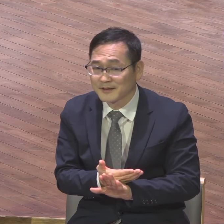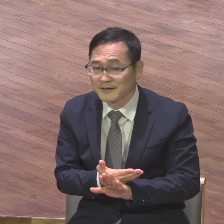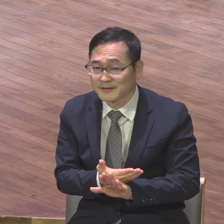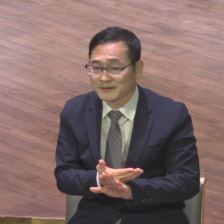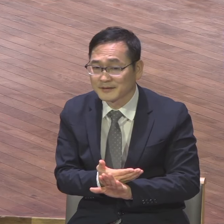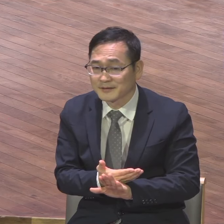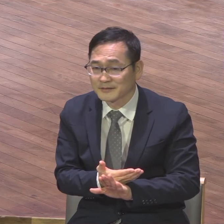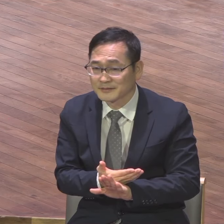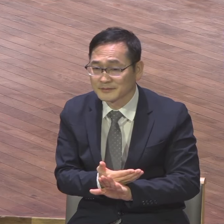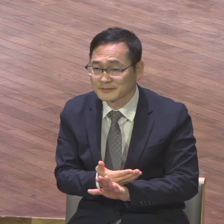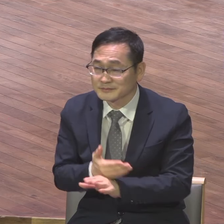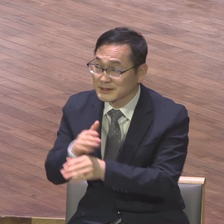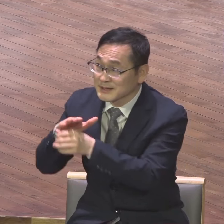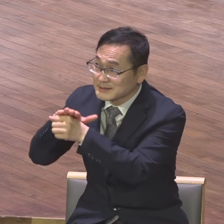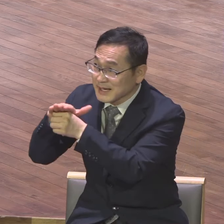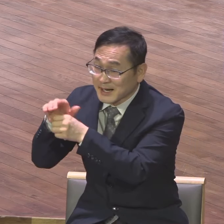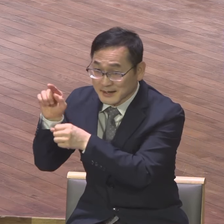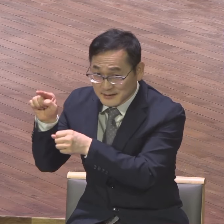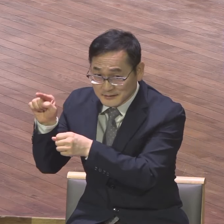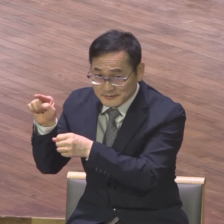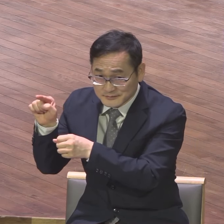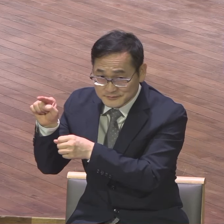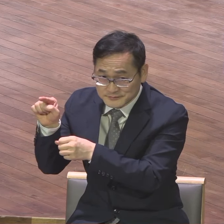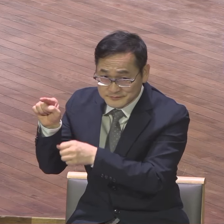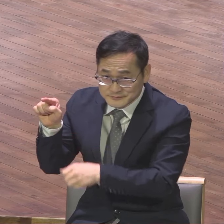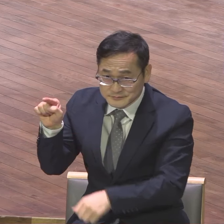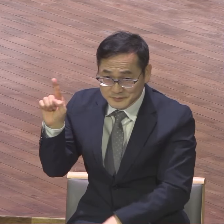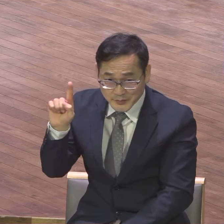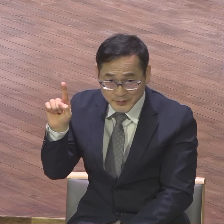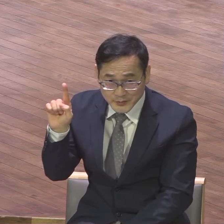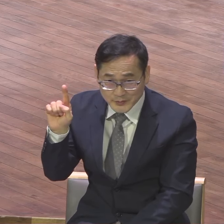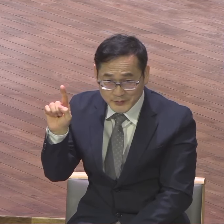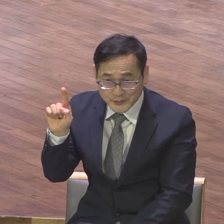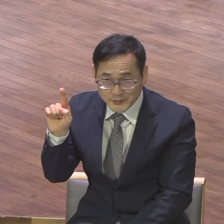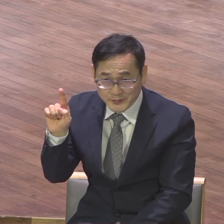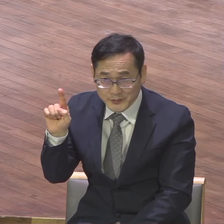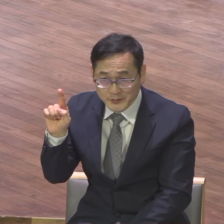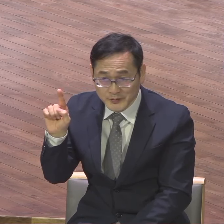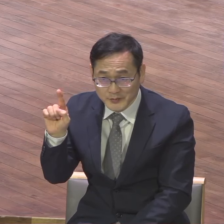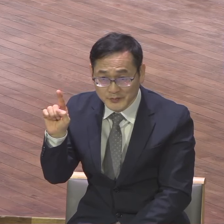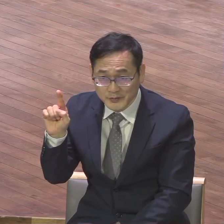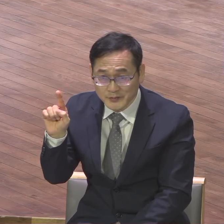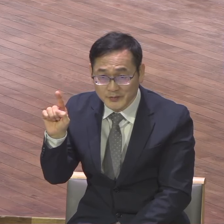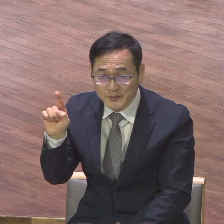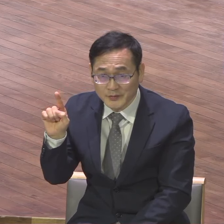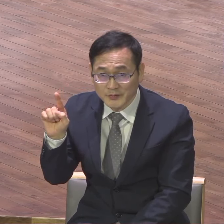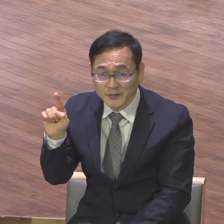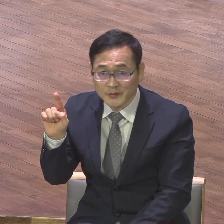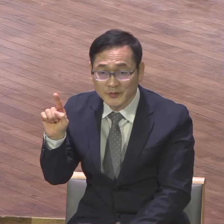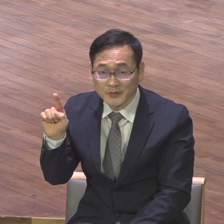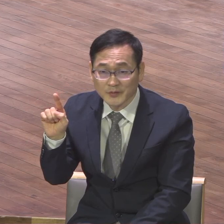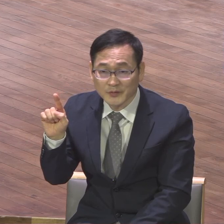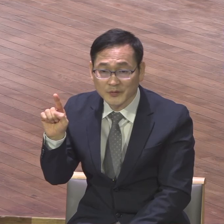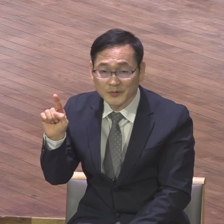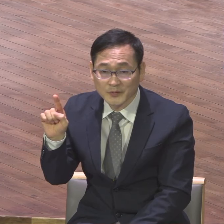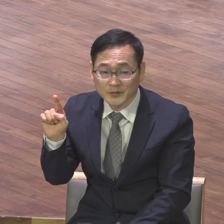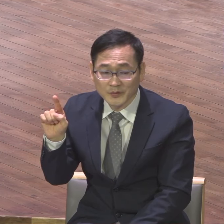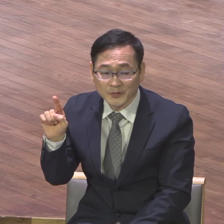본질, 성경이 말하는 기독교 사랑의 본질이 뭐냐? 그건